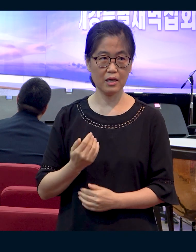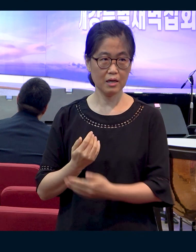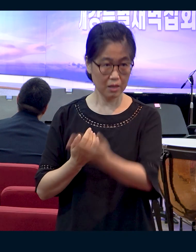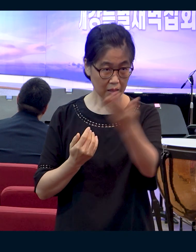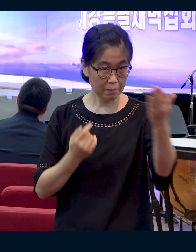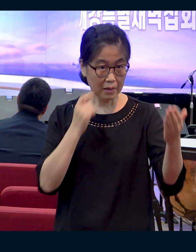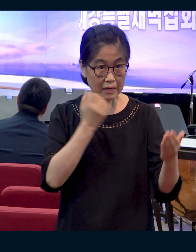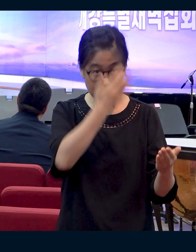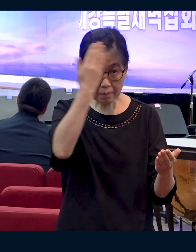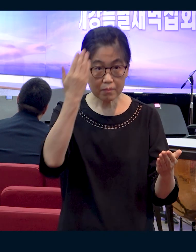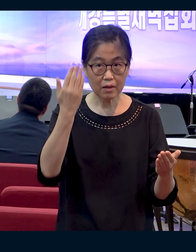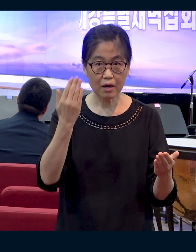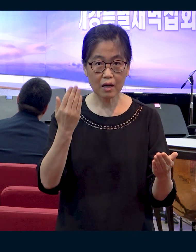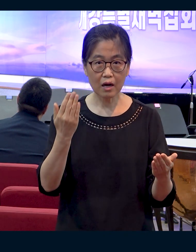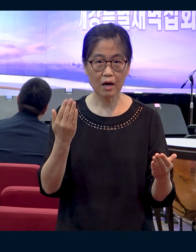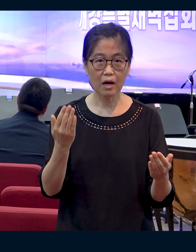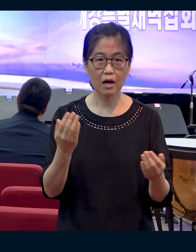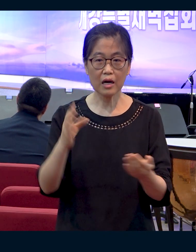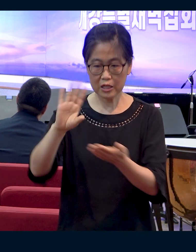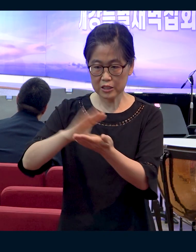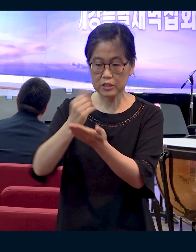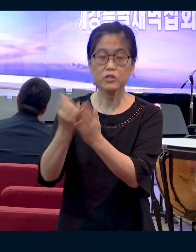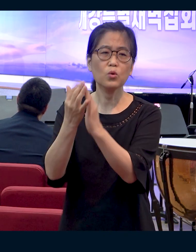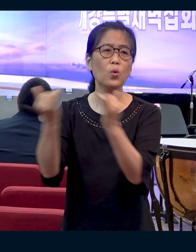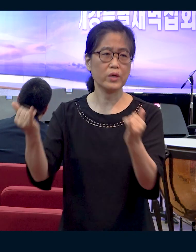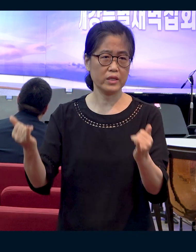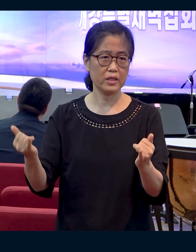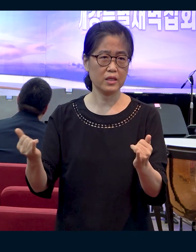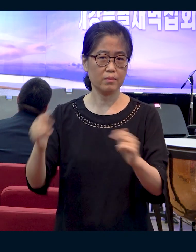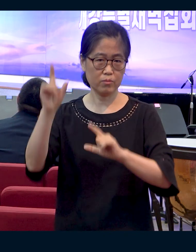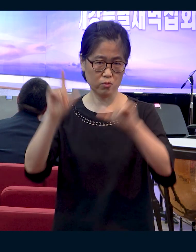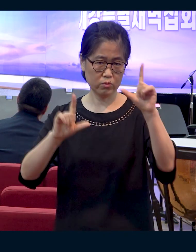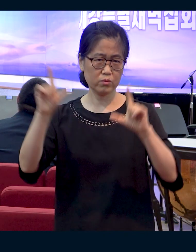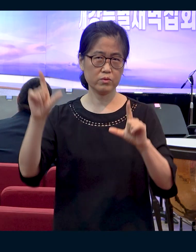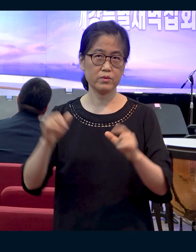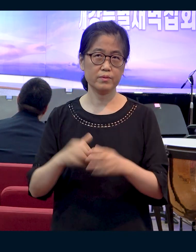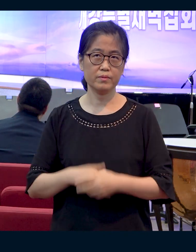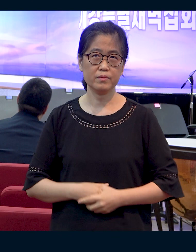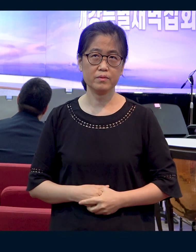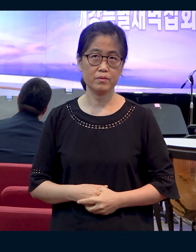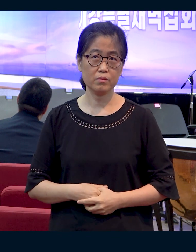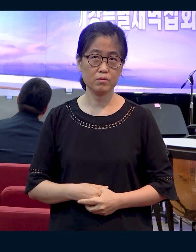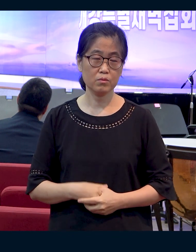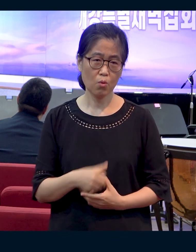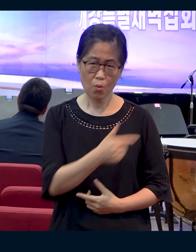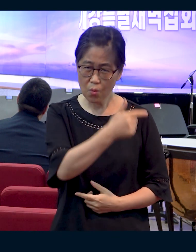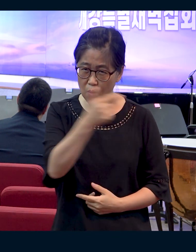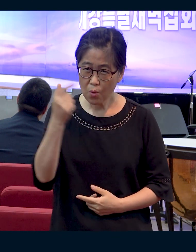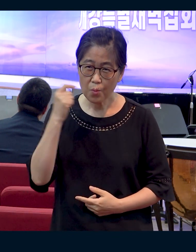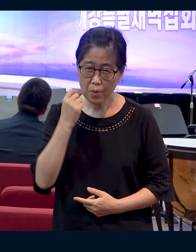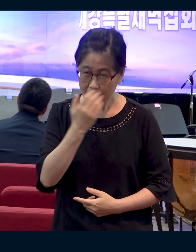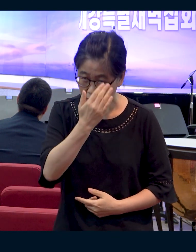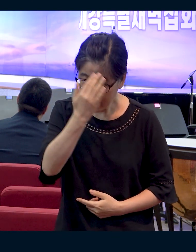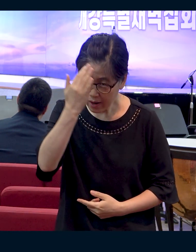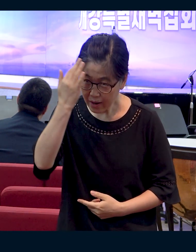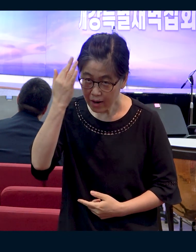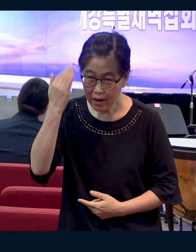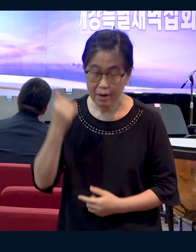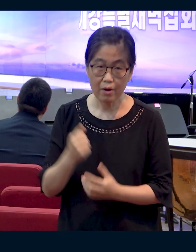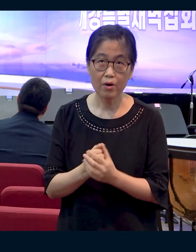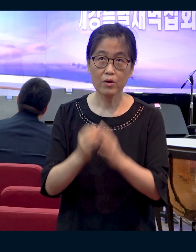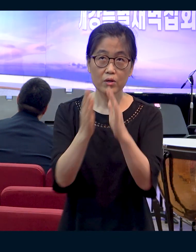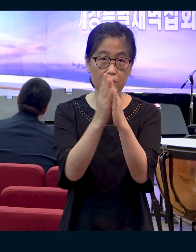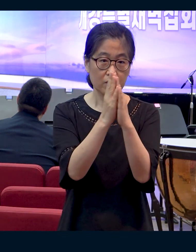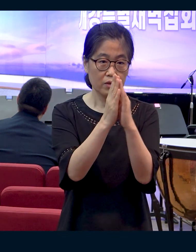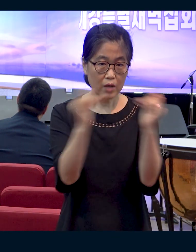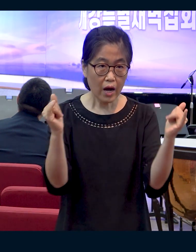한다. 그게 그리스도인이다. 그리스도의 그림을 그리면서 그 아름다운, 너무 아름다운,